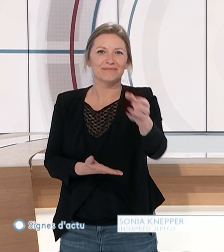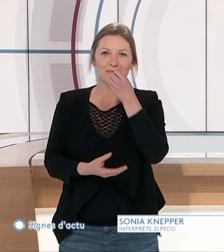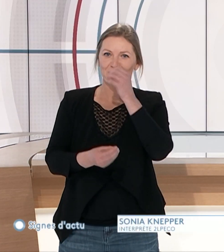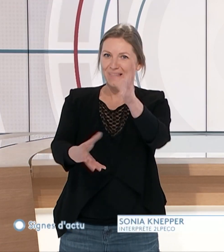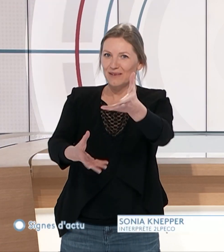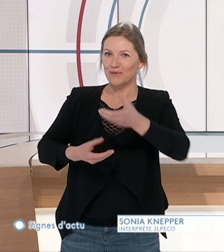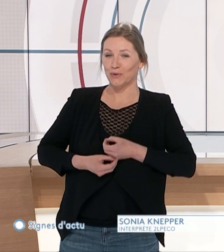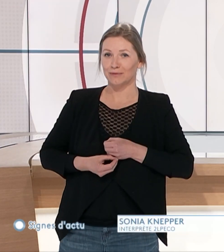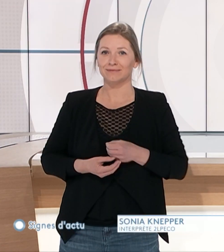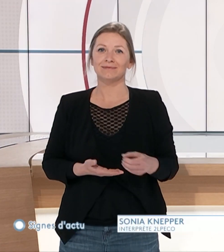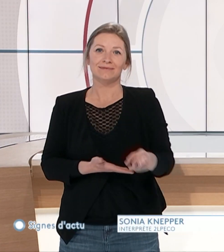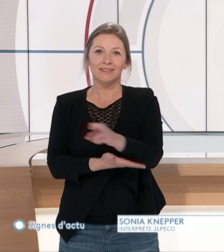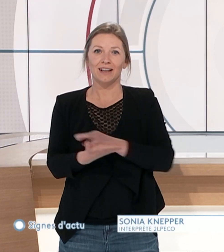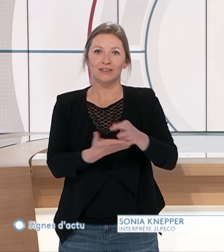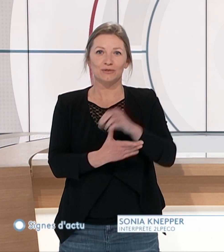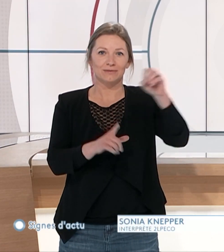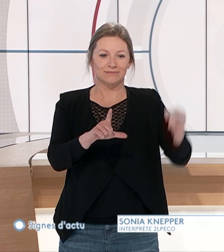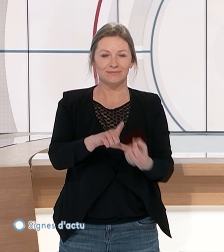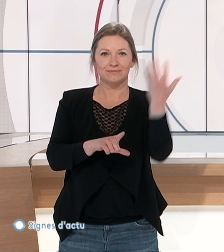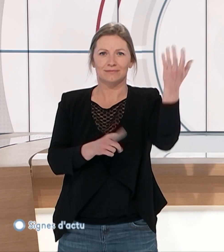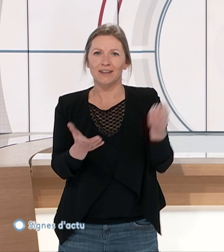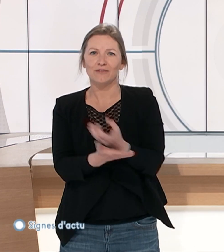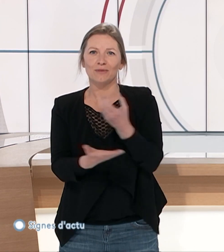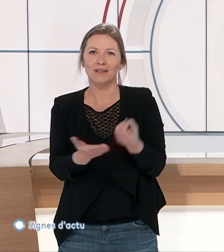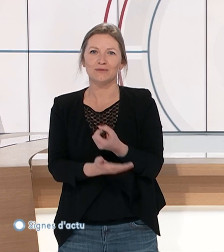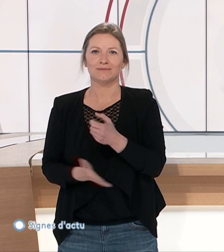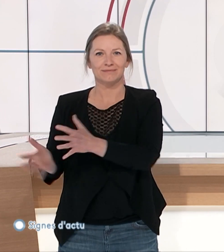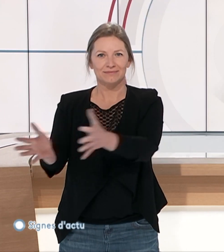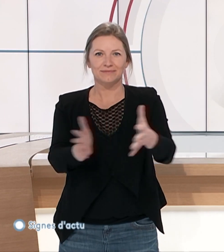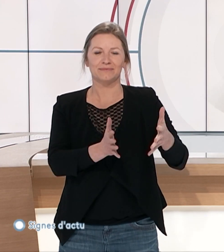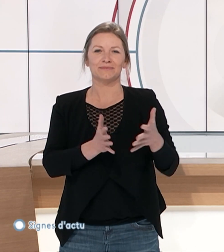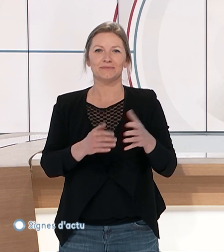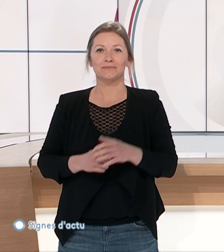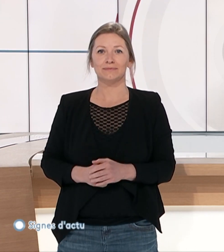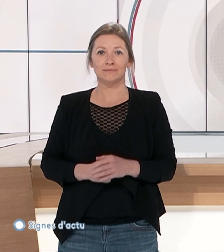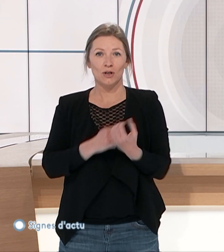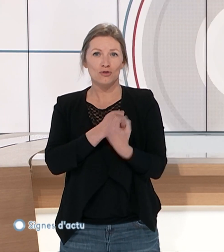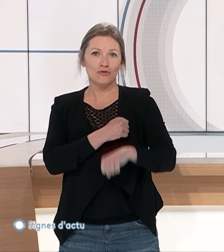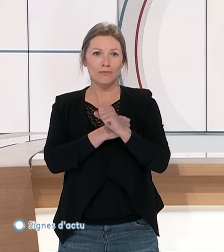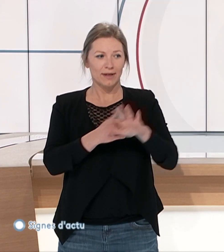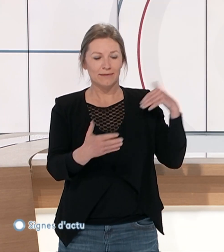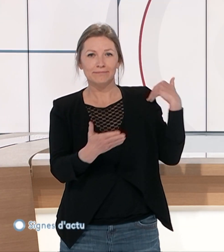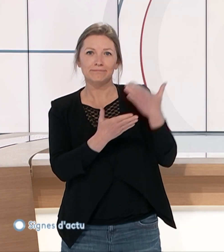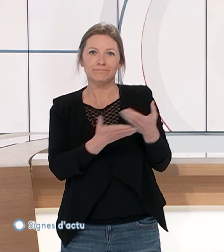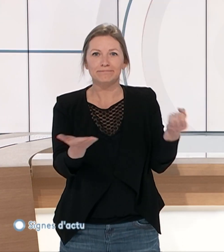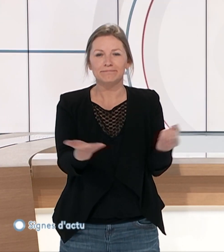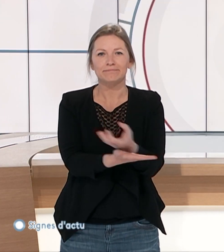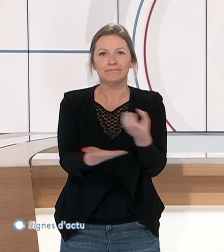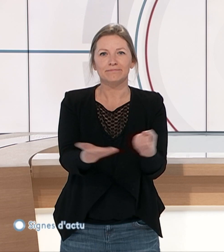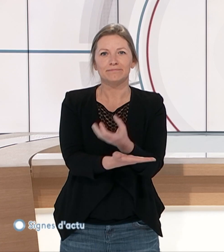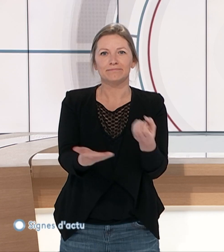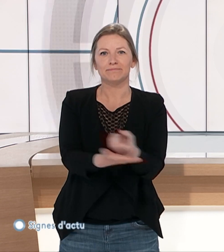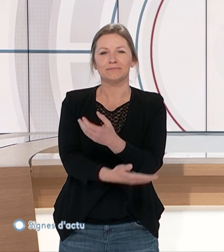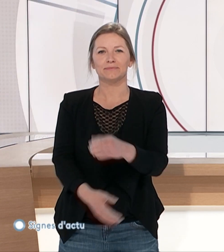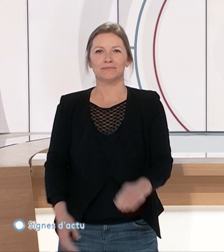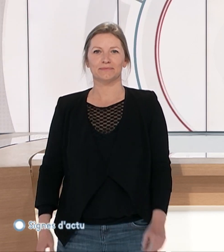Bonjour, bienvenue dans Signe d'Actu, l'actualité de Nouvelle-Aquitaine en langue des signes. On commence par les informations de la semaine en 300